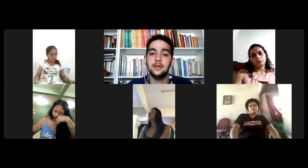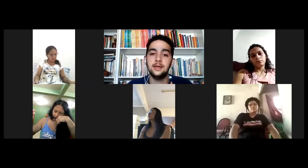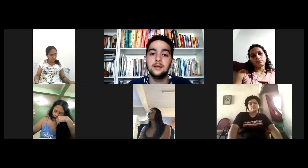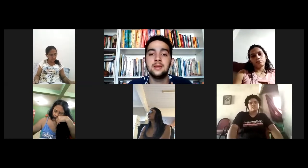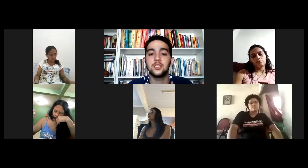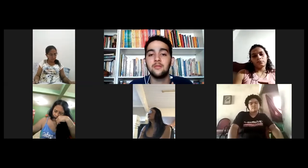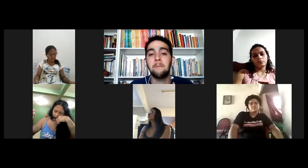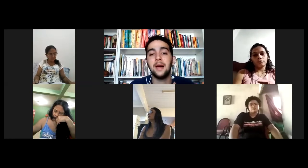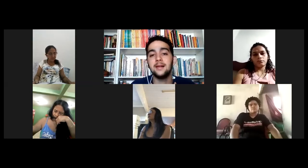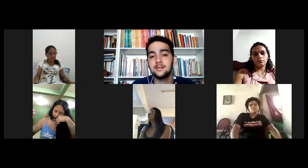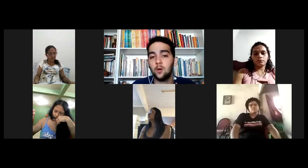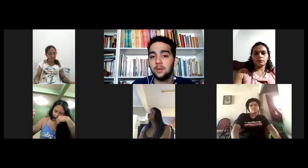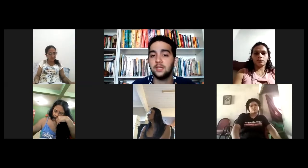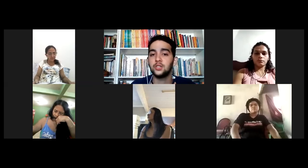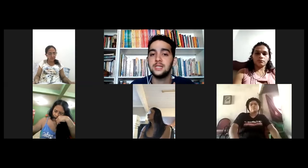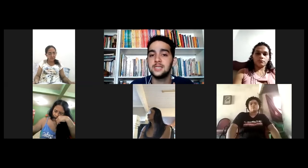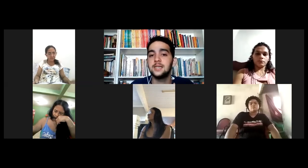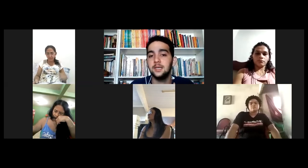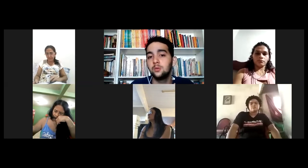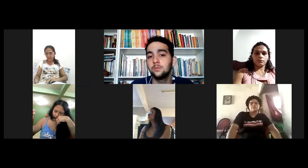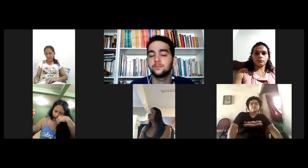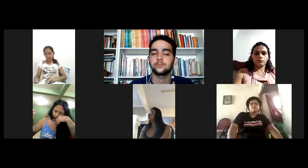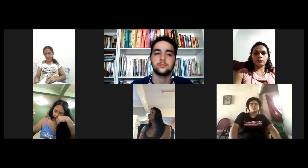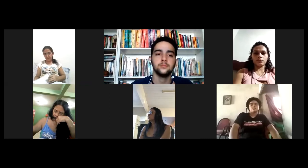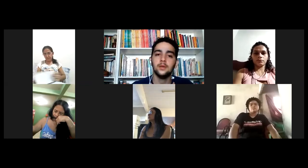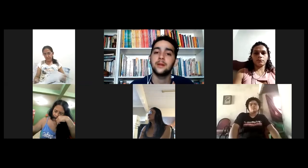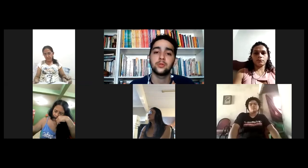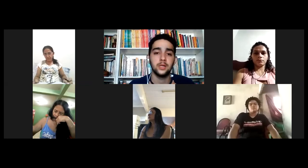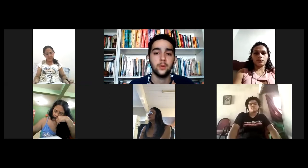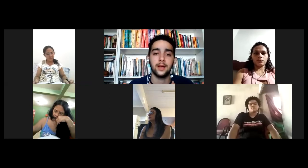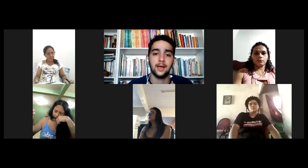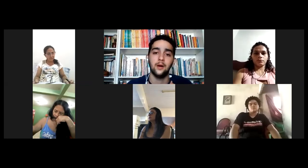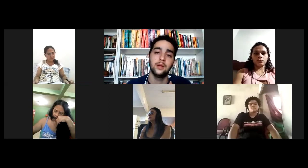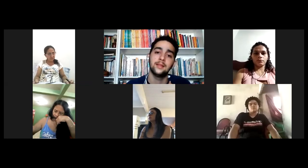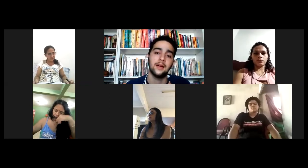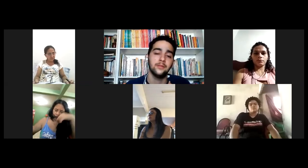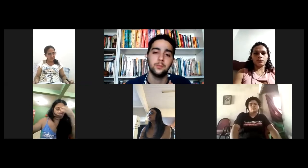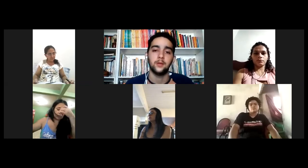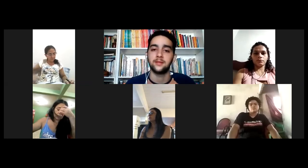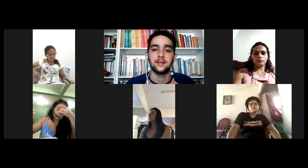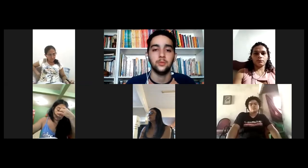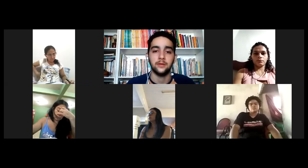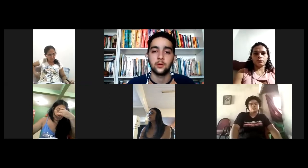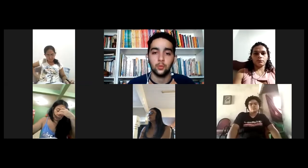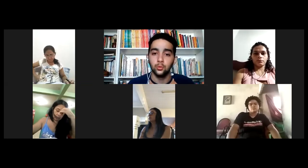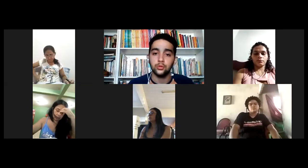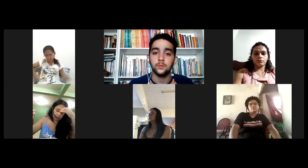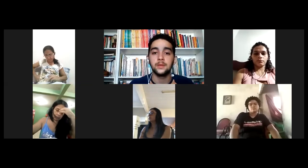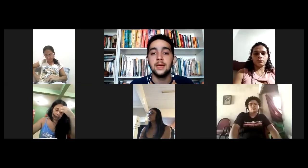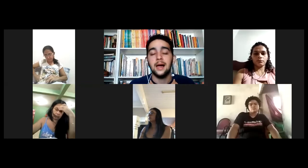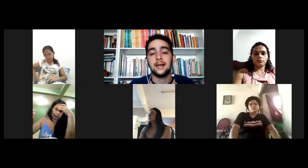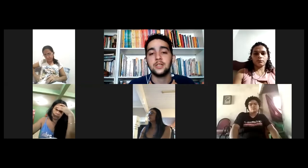em que ele estava parcialmente inserido, mas o que não era real, ele estava no meio, mas ele não estava